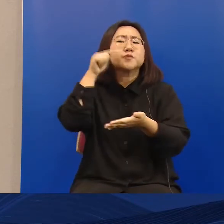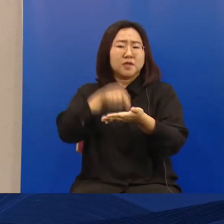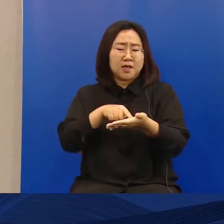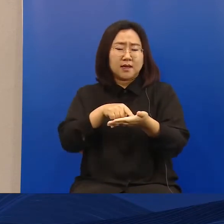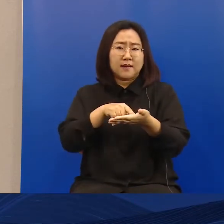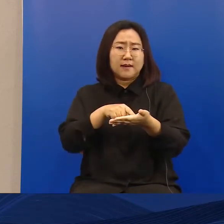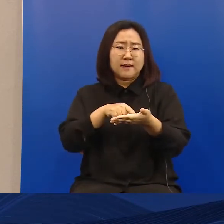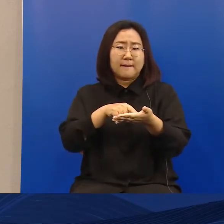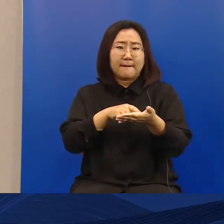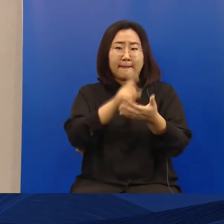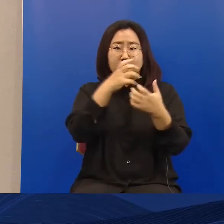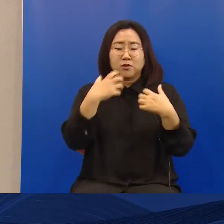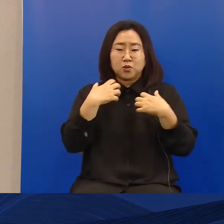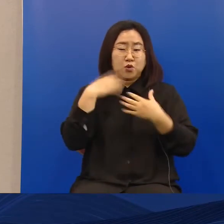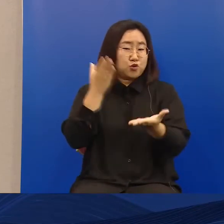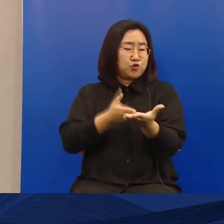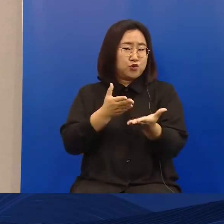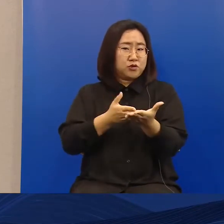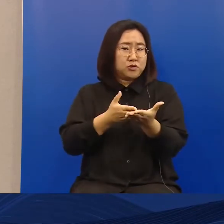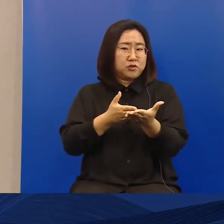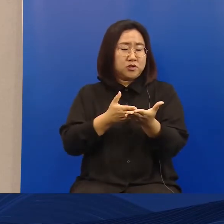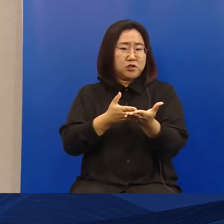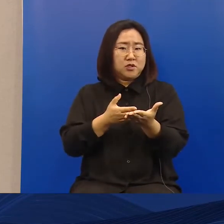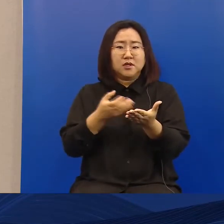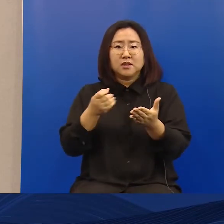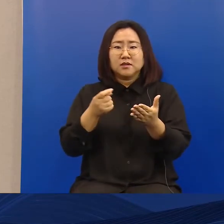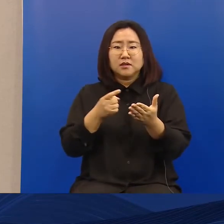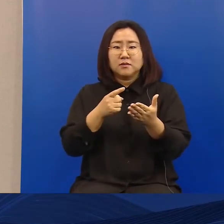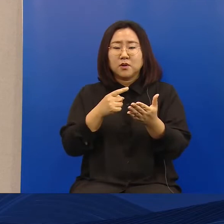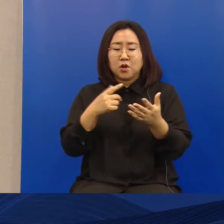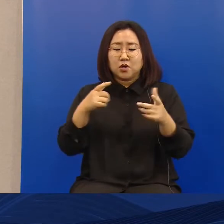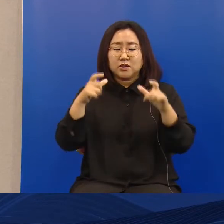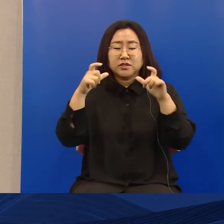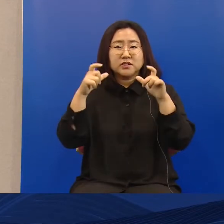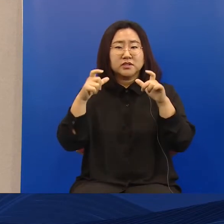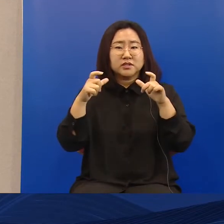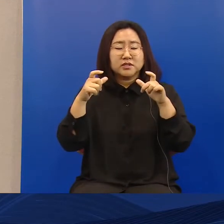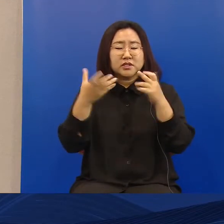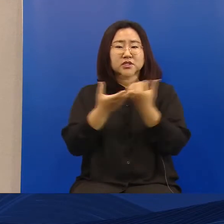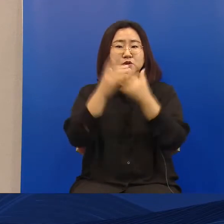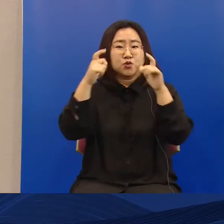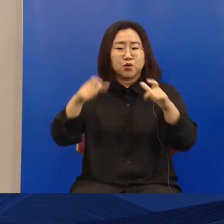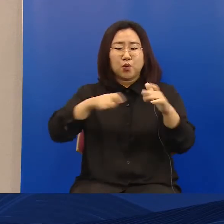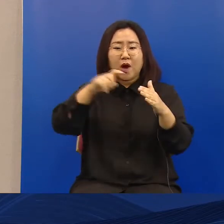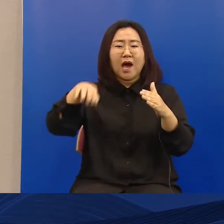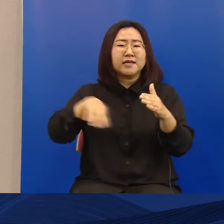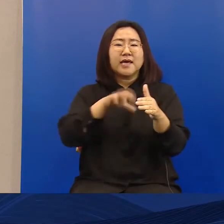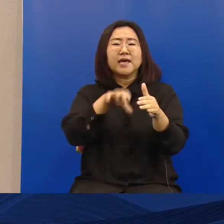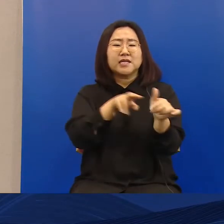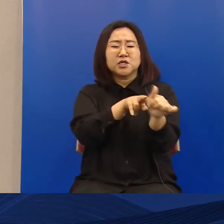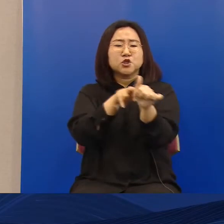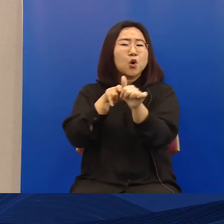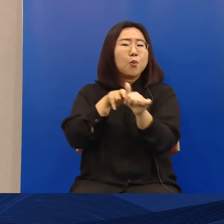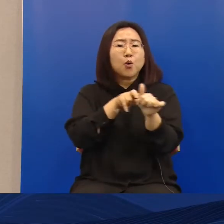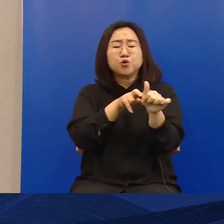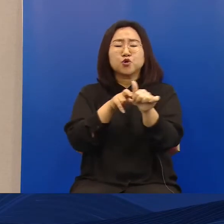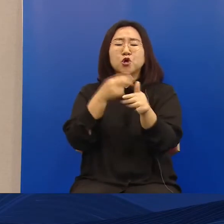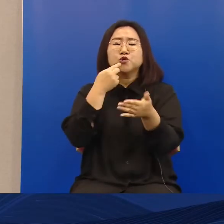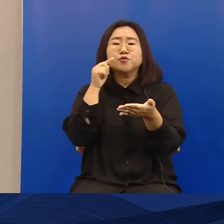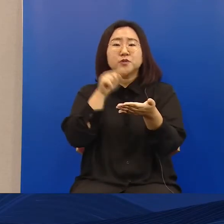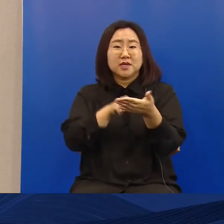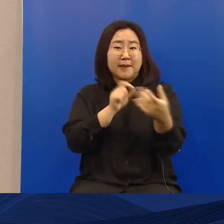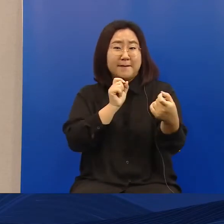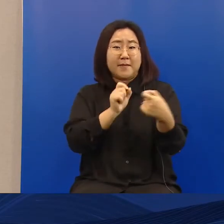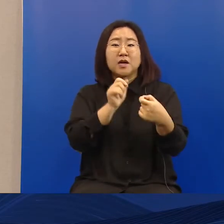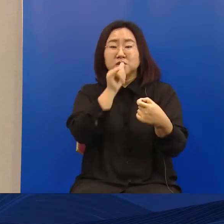쉽게 이 도정 뉴스라든가 아니면 도정 내지는 제주도 내에 있는 공공기관 내의 모든 정보들을 수어로 쉽게 접근할